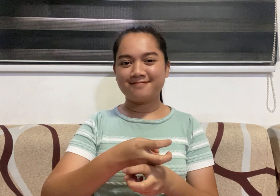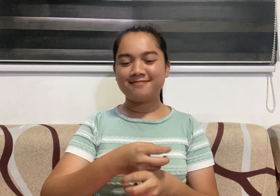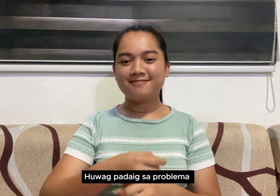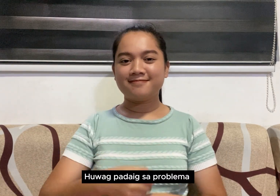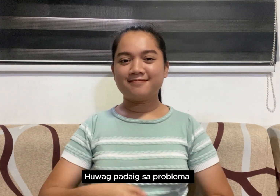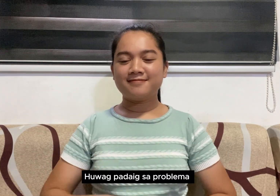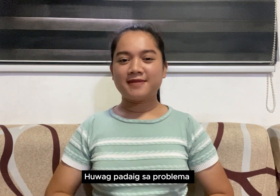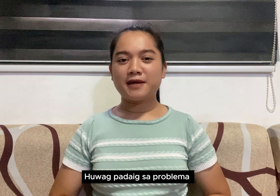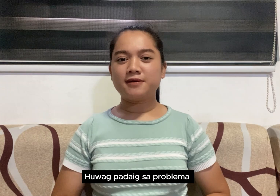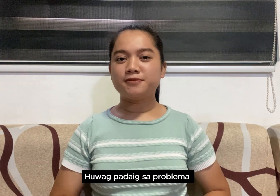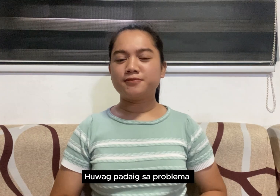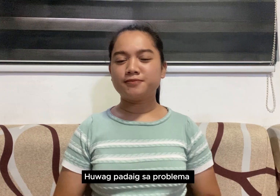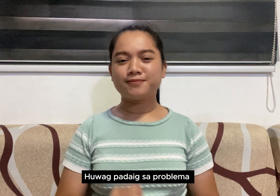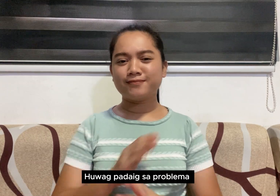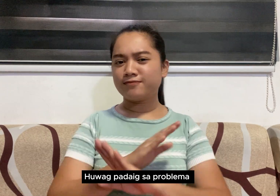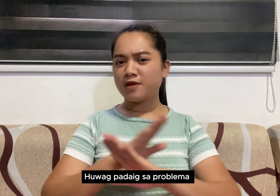huwag padaig sa problema.